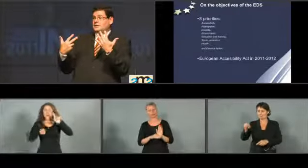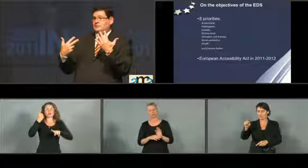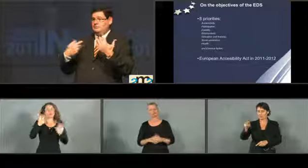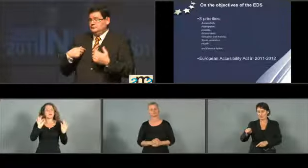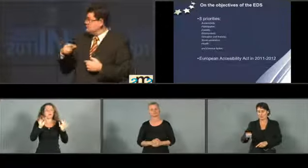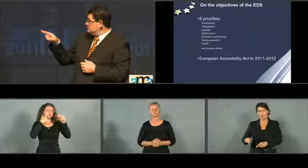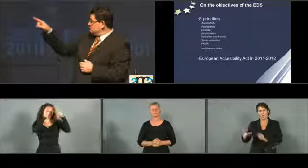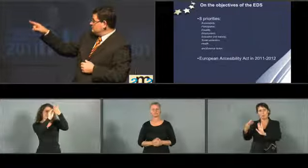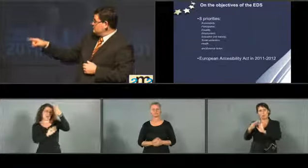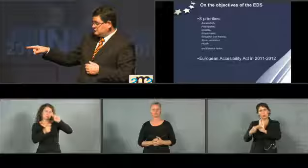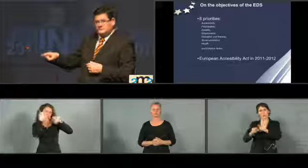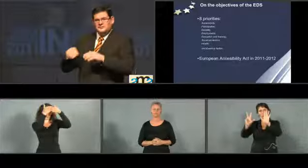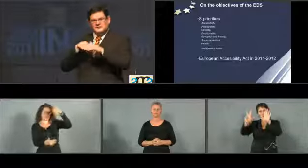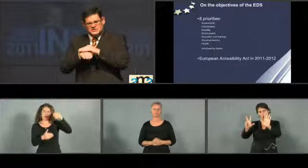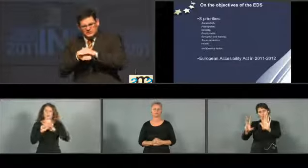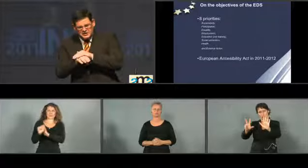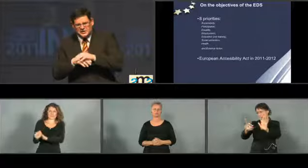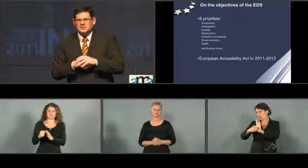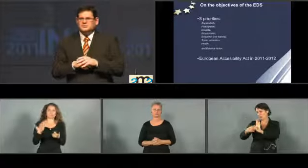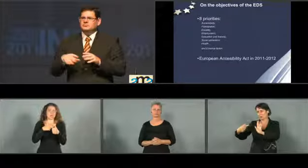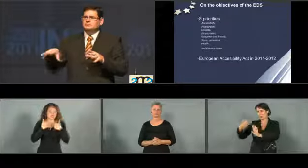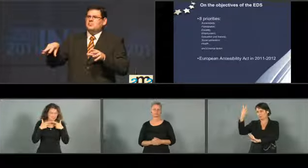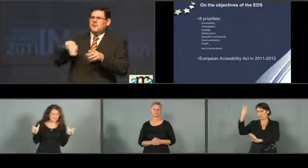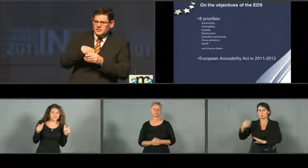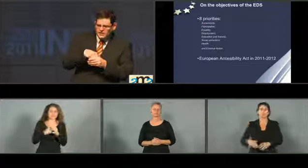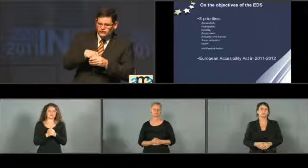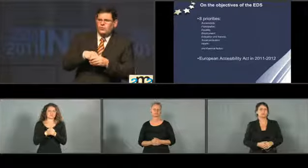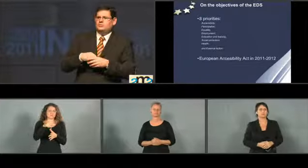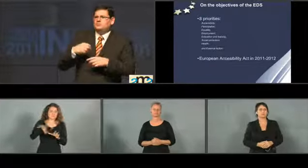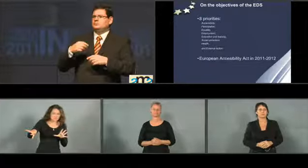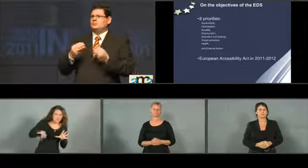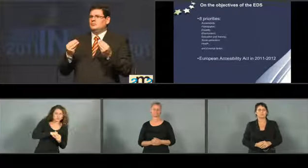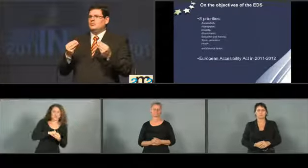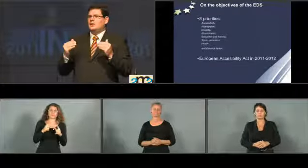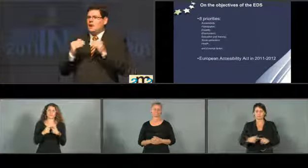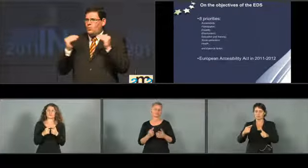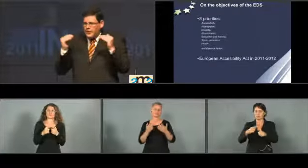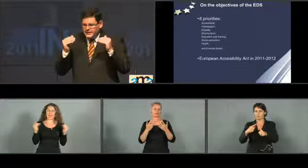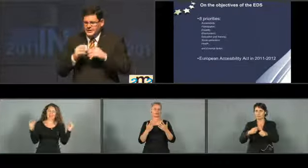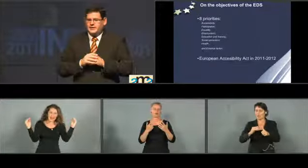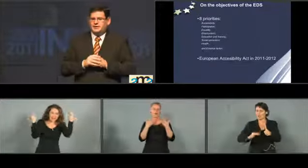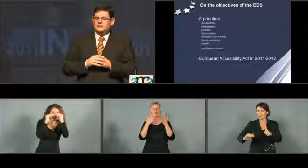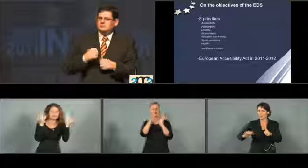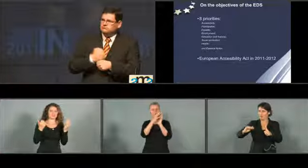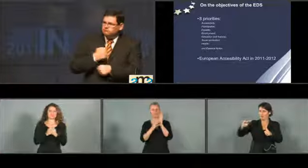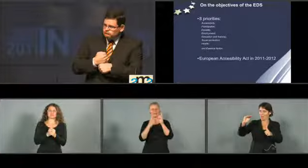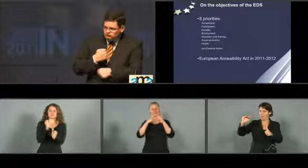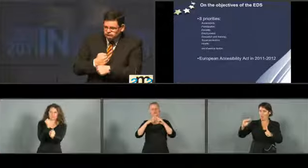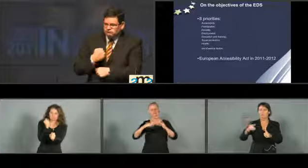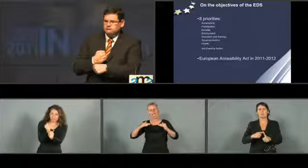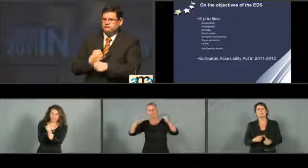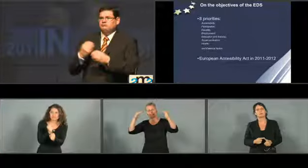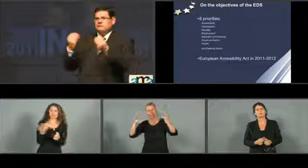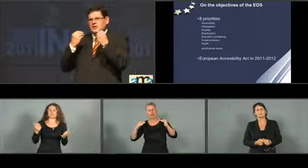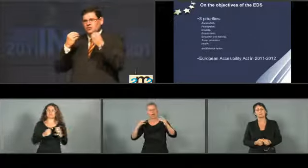Plusieurs niveaux existent, il n'y a pas d'ordre de préférence, ordre de priorité. L'accessibilité, la participation,